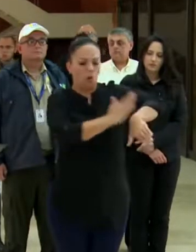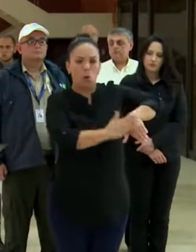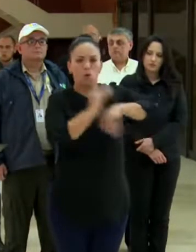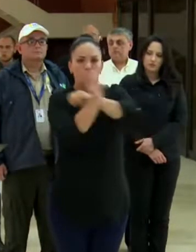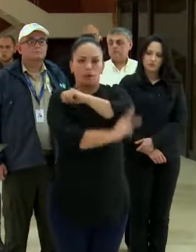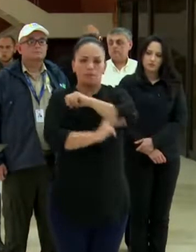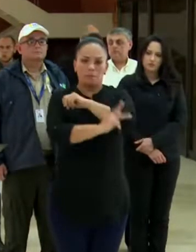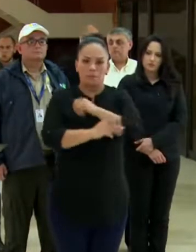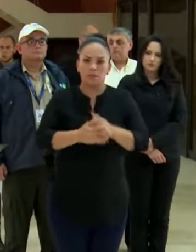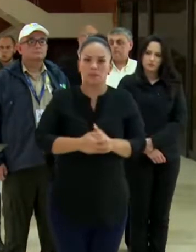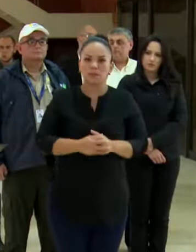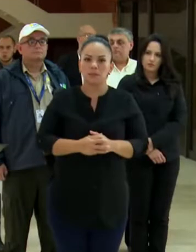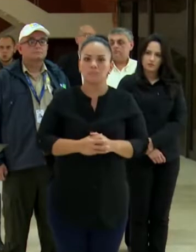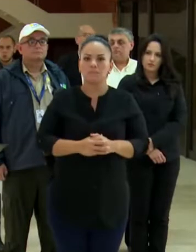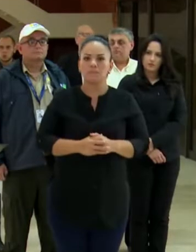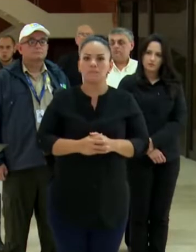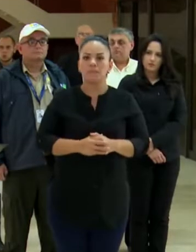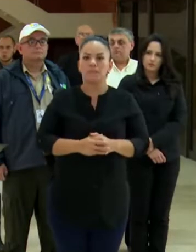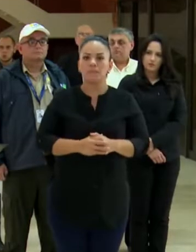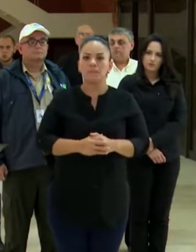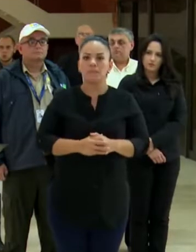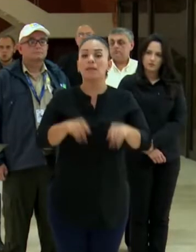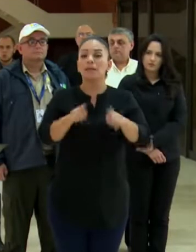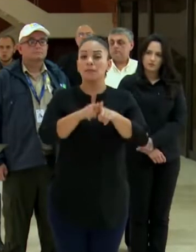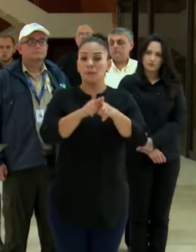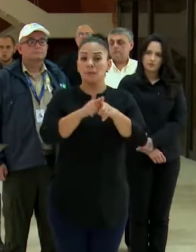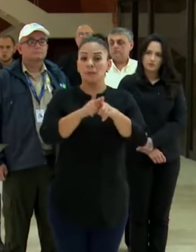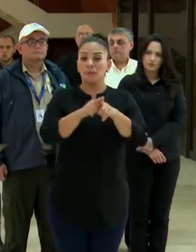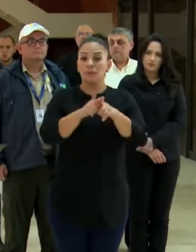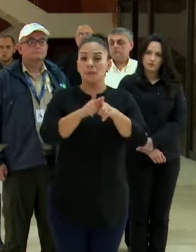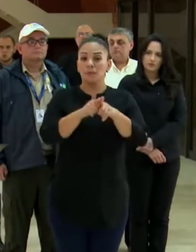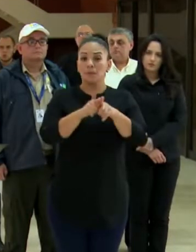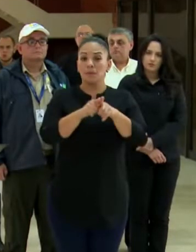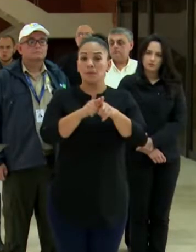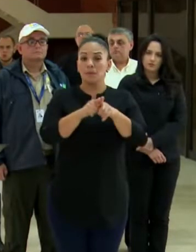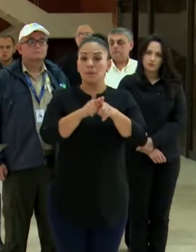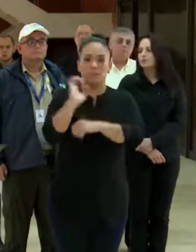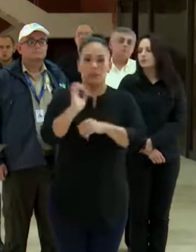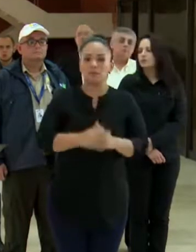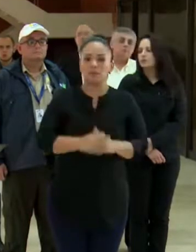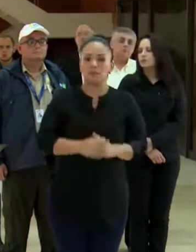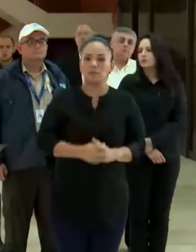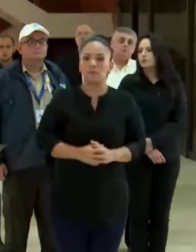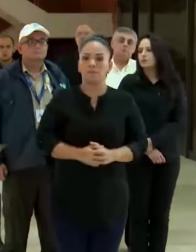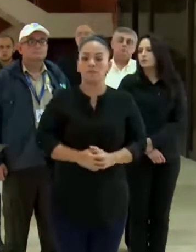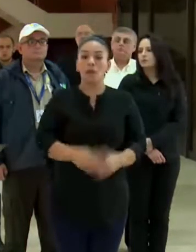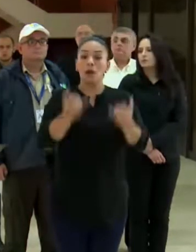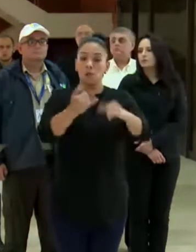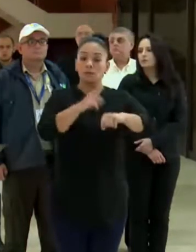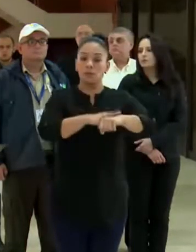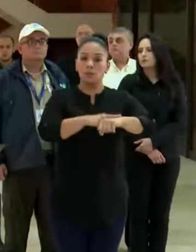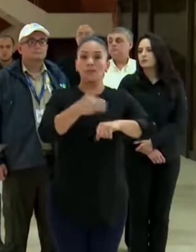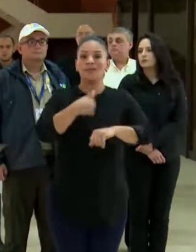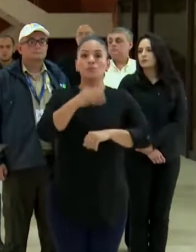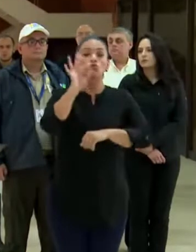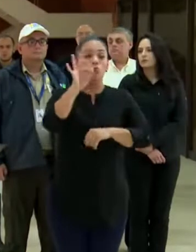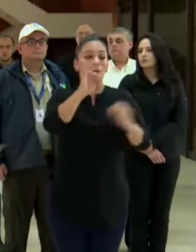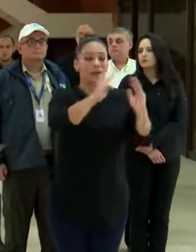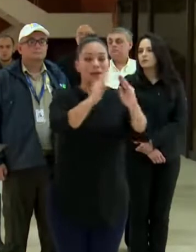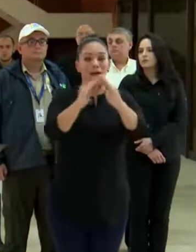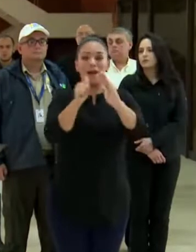nacional. Y a los comités municipales de emergencia también. En este momento tenemos 9 albergues